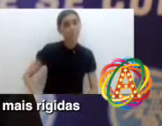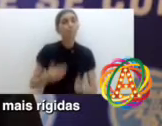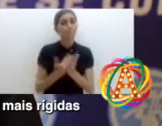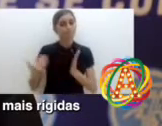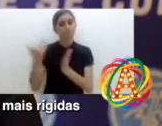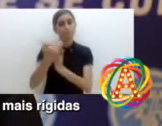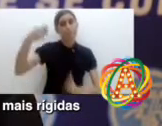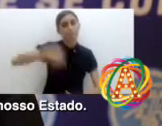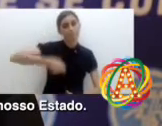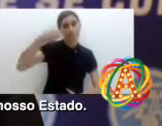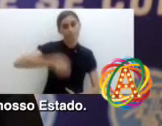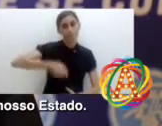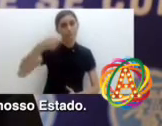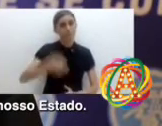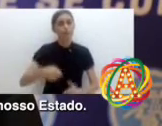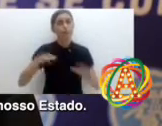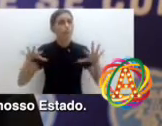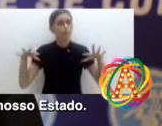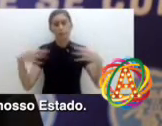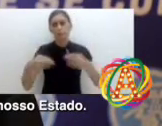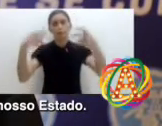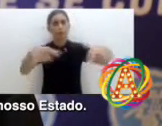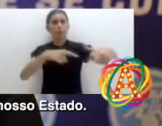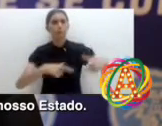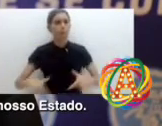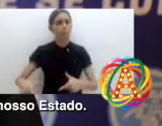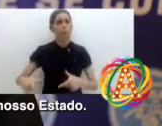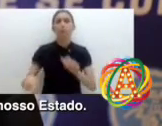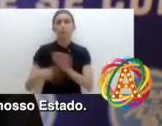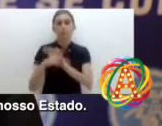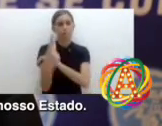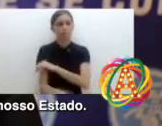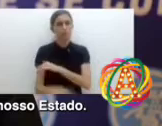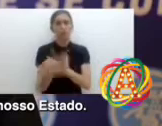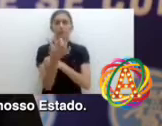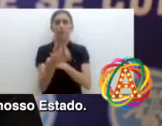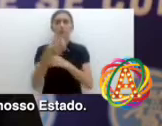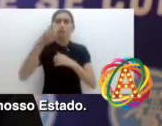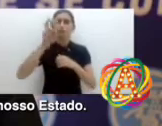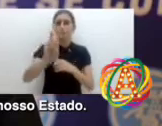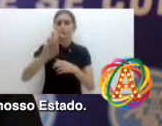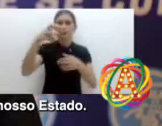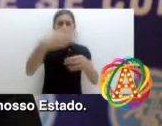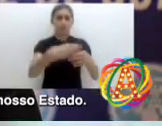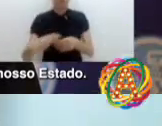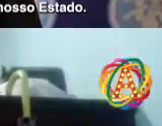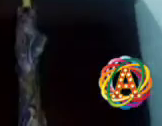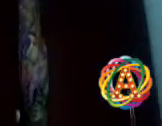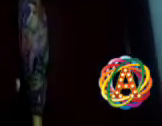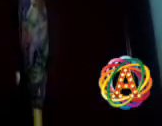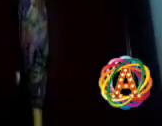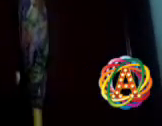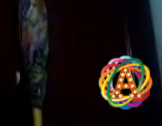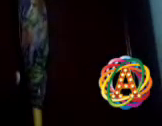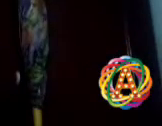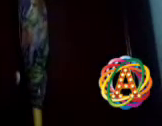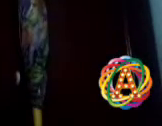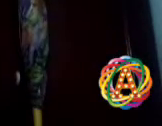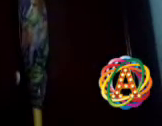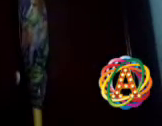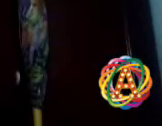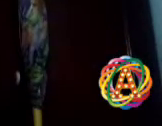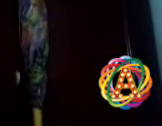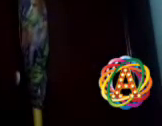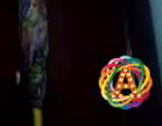restritivas mais rígidas em toda essa região que compõe 65 municípios do nosso estado. Depois de